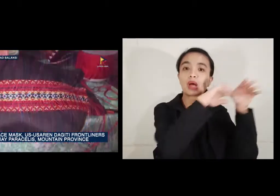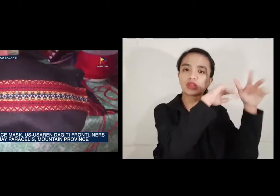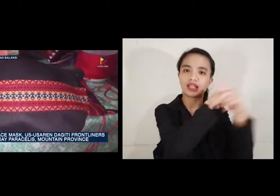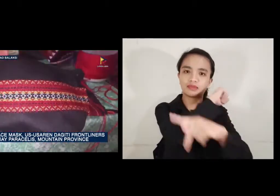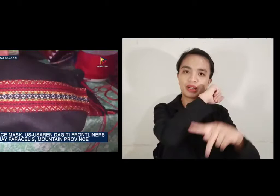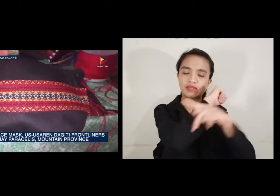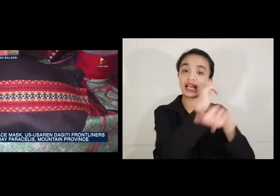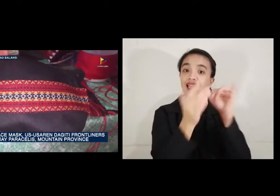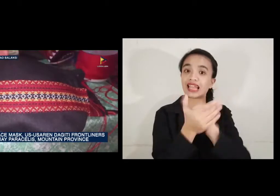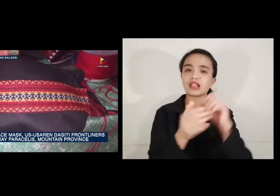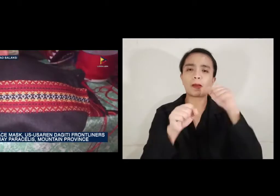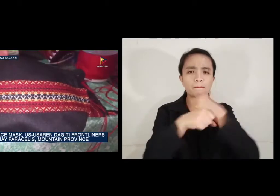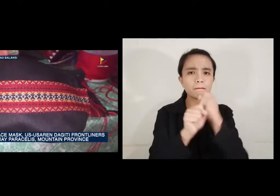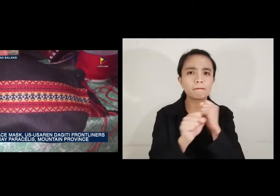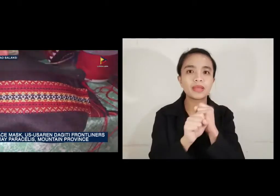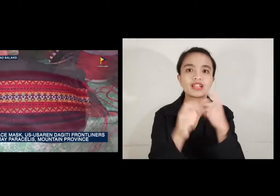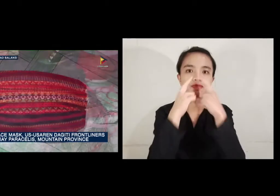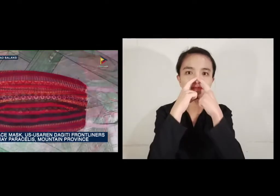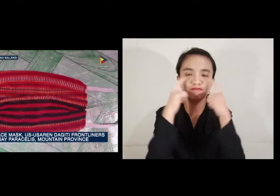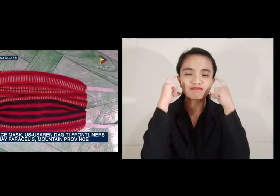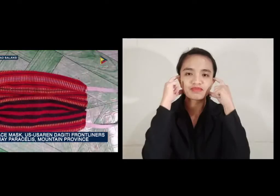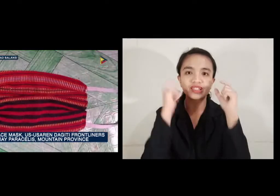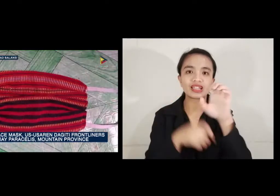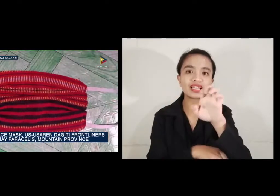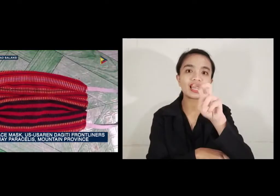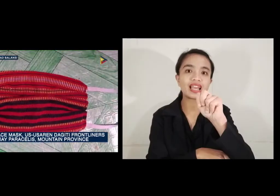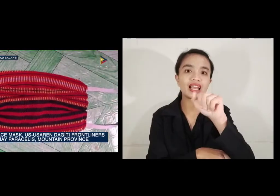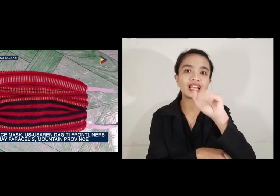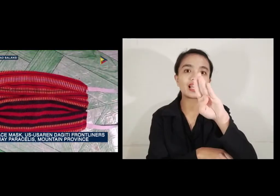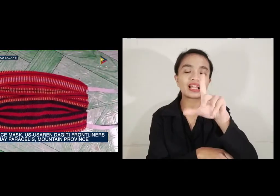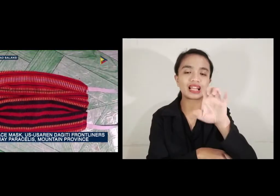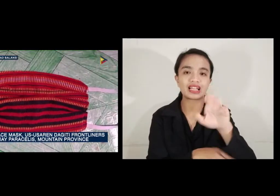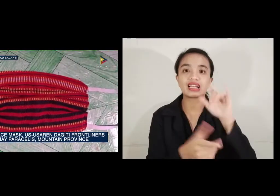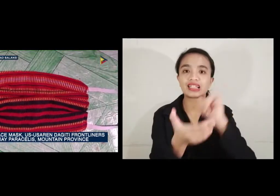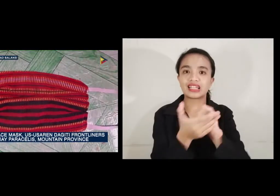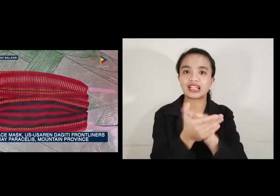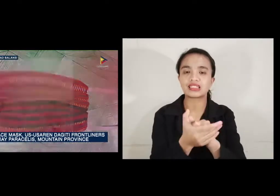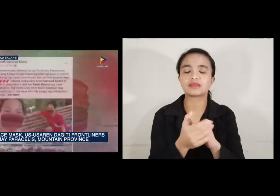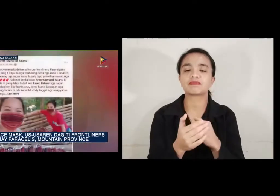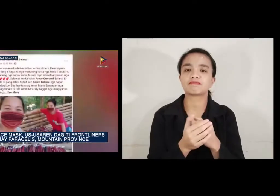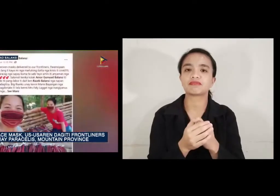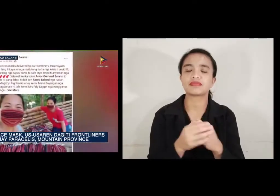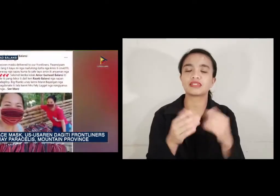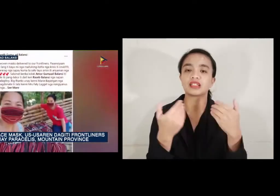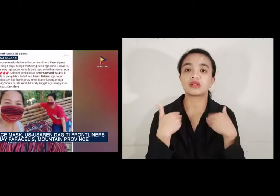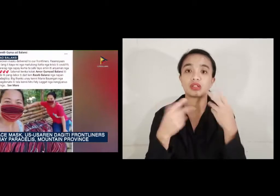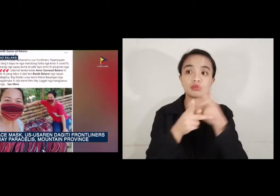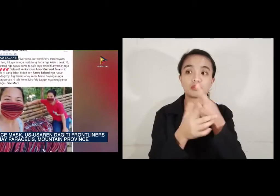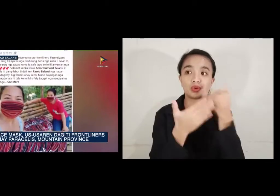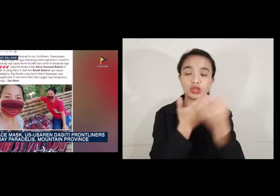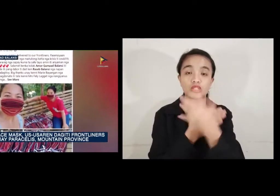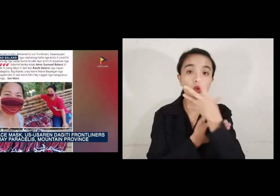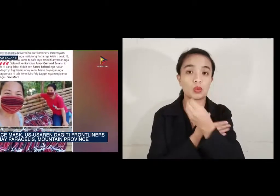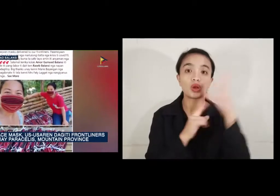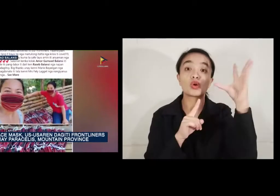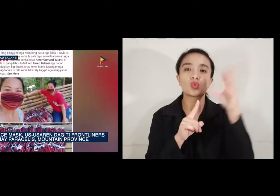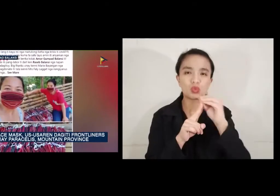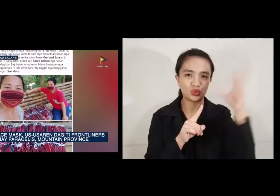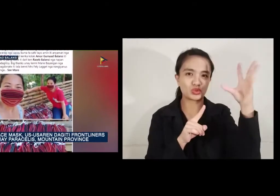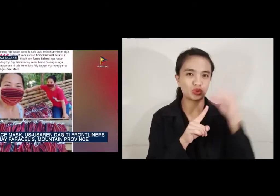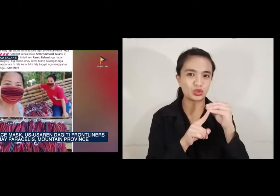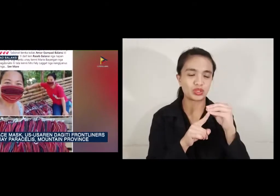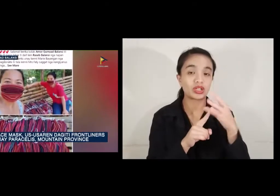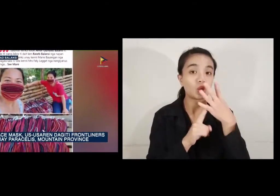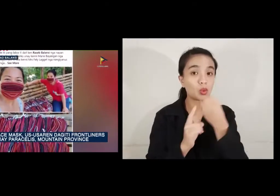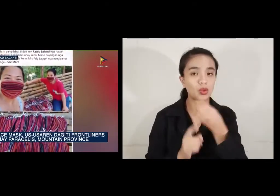Province. Dagito ket aramid iti telang inabel ken naidonar kadagiti frontliners iti nasao nga Ili. Ti proyekto ket indoolon met ti culture bearer